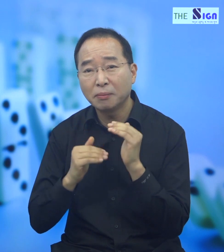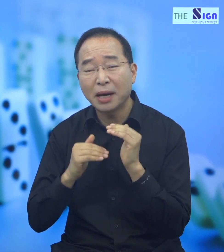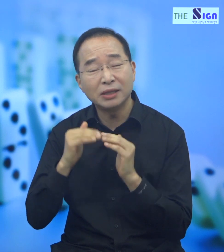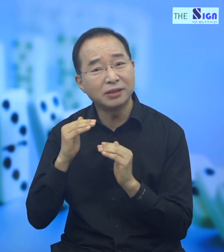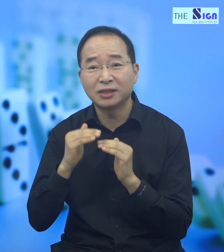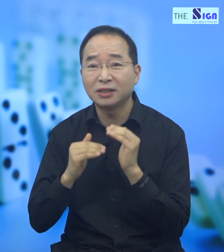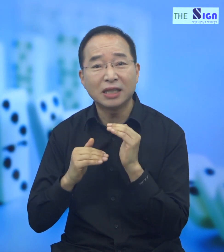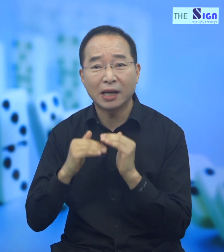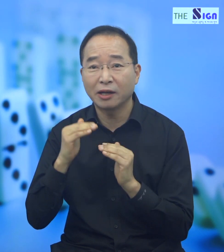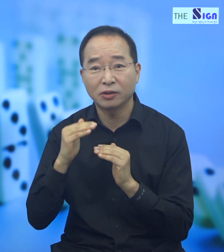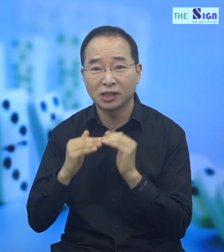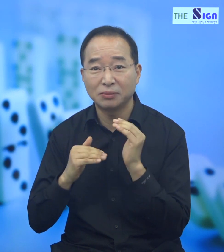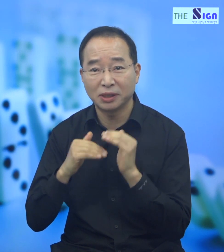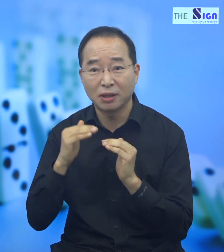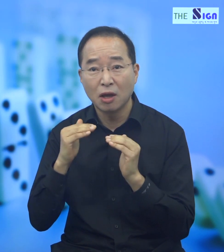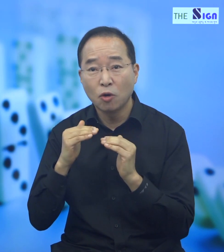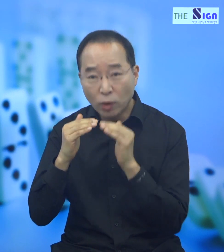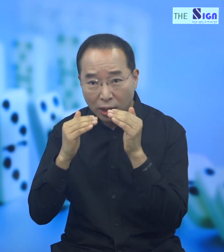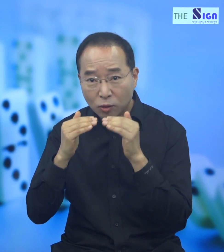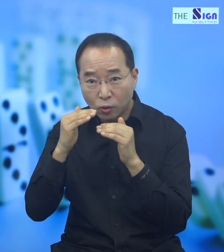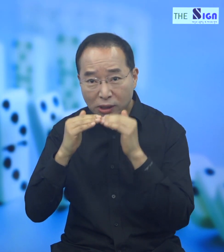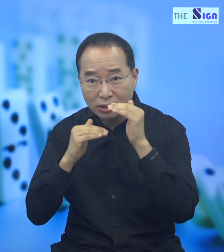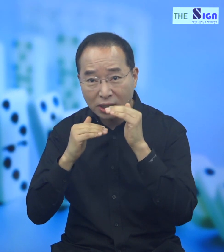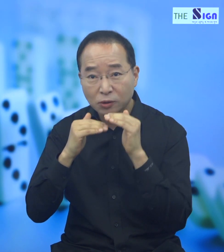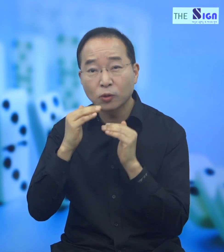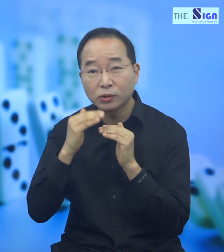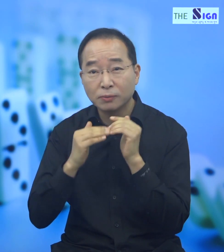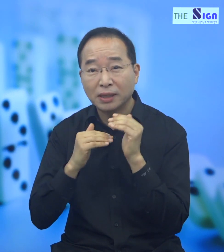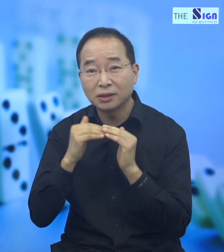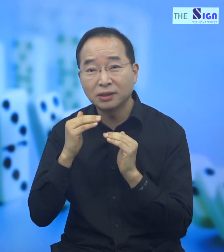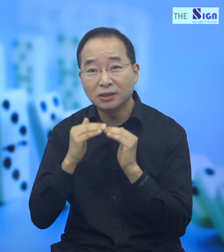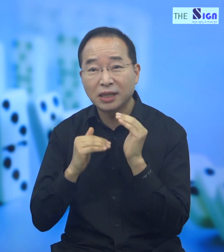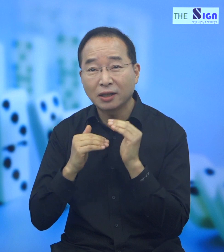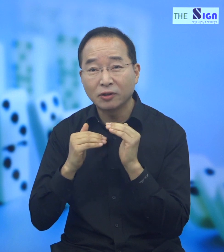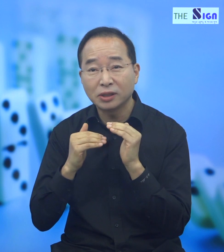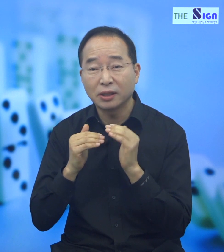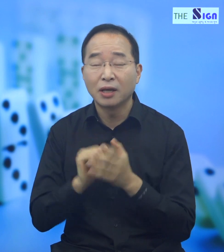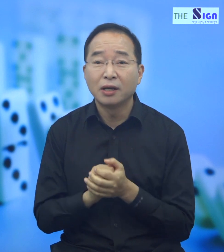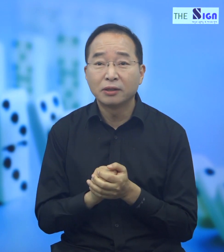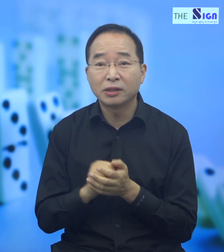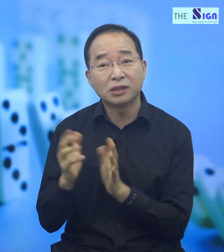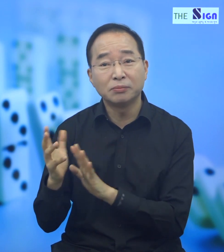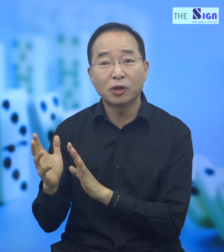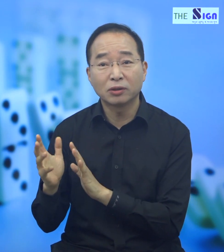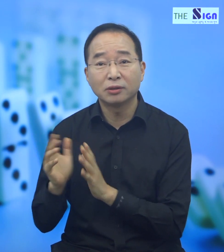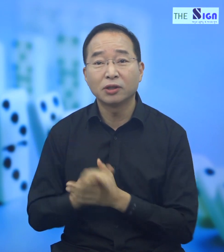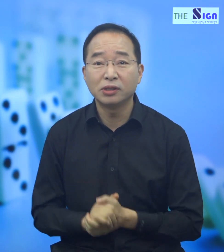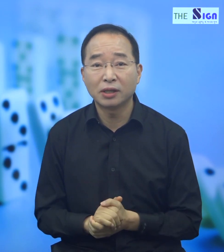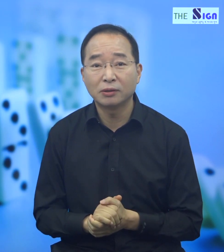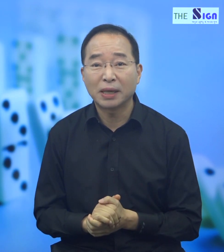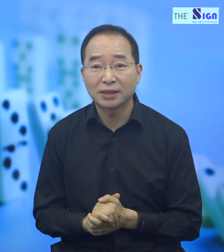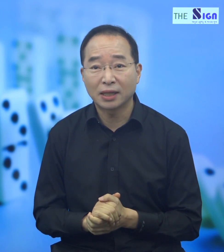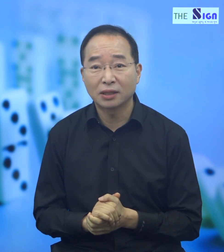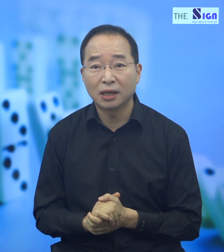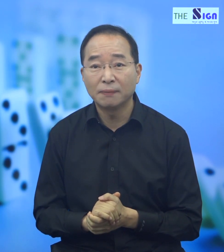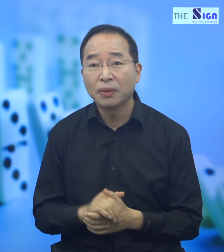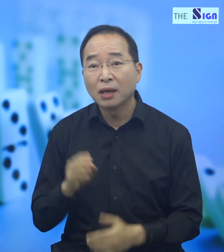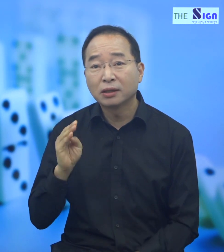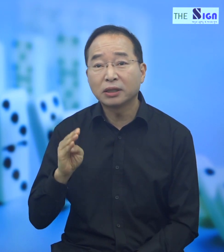많이 쓰지는 않아요. 지금은. 왜? 요거 자체가 손끝을 만진다는 것이 그렇게 지금의 어떤 현실과는 맞지 않으니까. 그 다음에